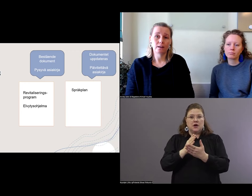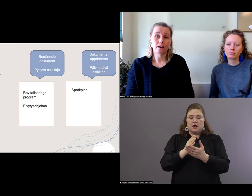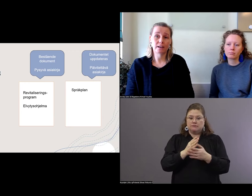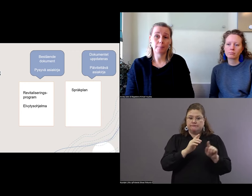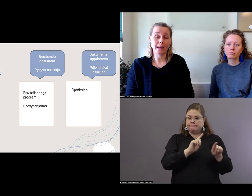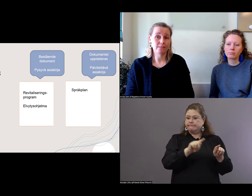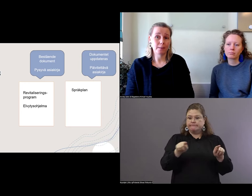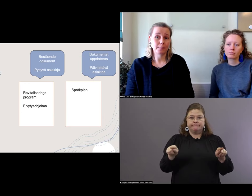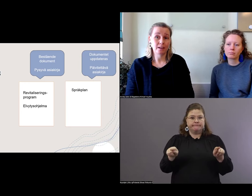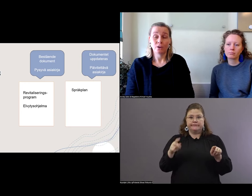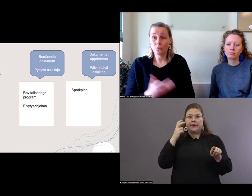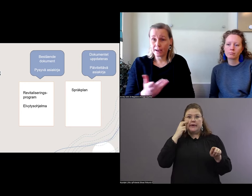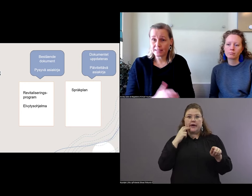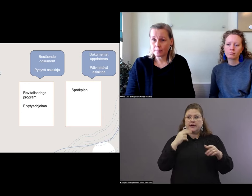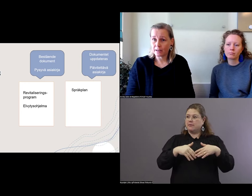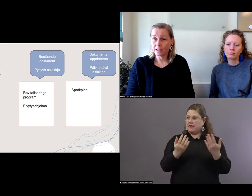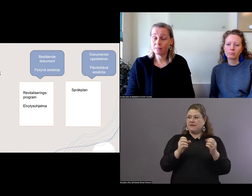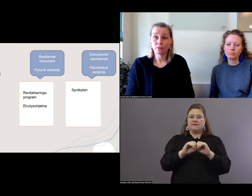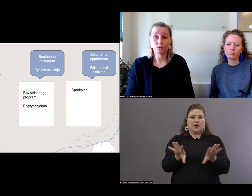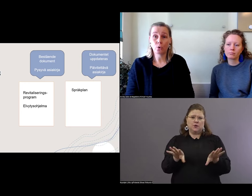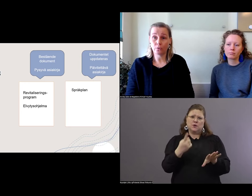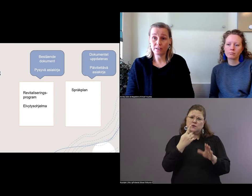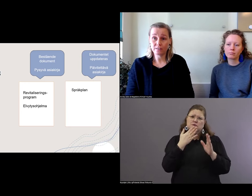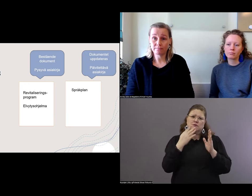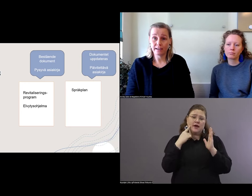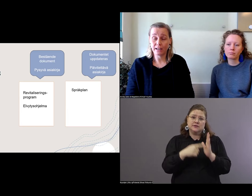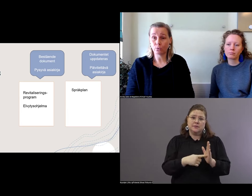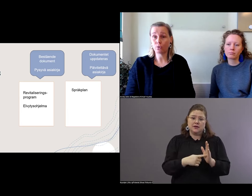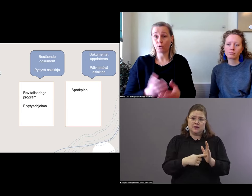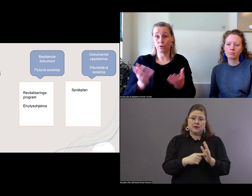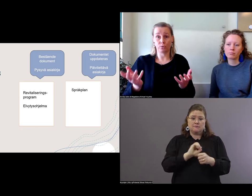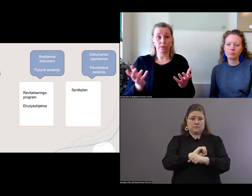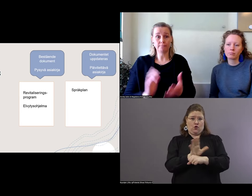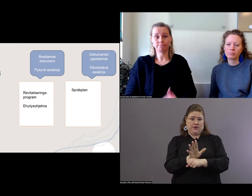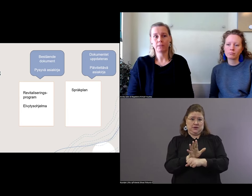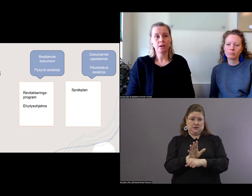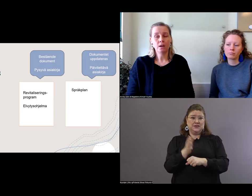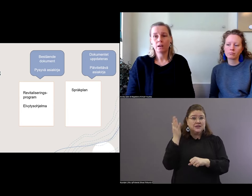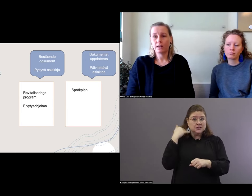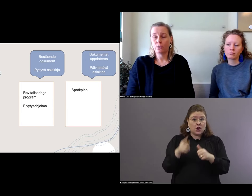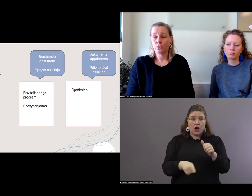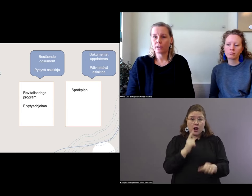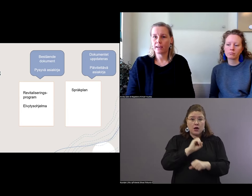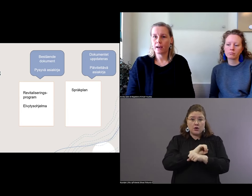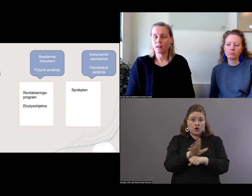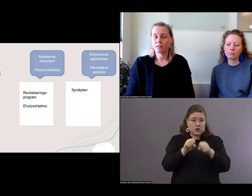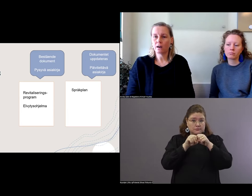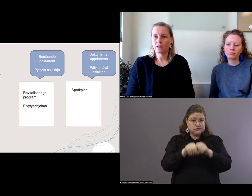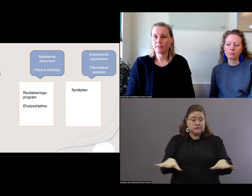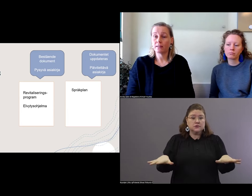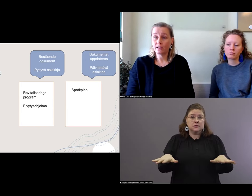vaikuttaa arkipäiväämme. Hyvä esimerkki on COVID, eli kun korona tuli, niin